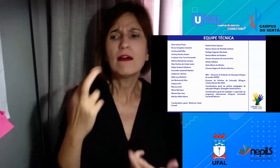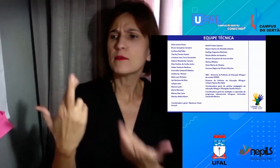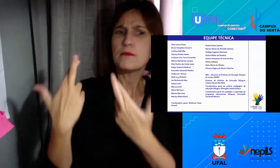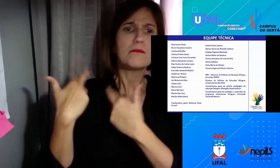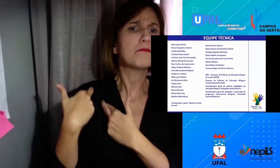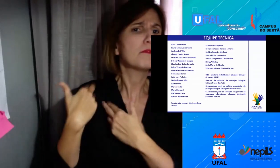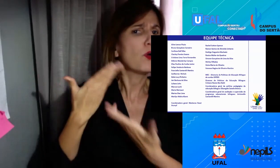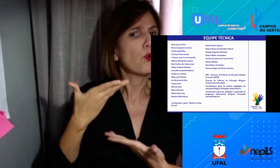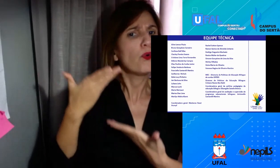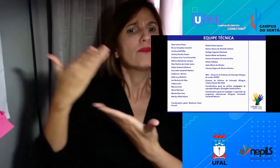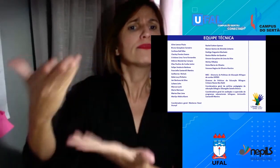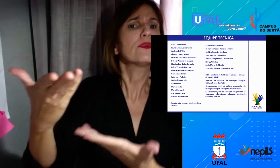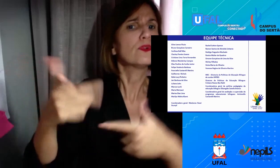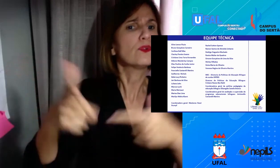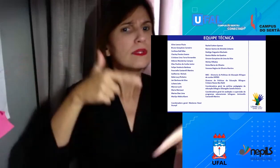compondo o nosso trabalho.